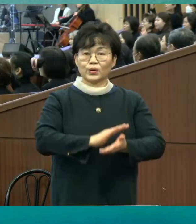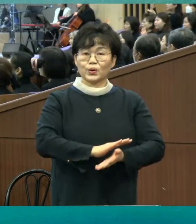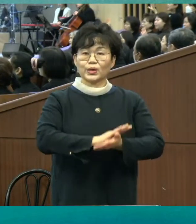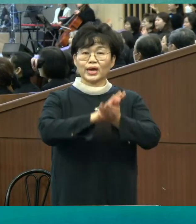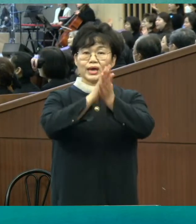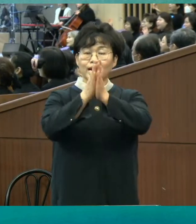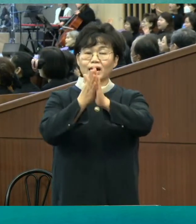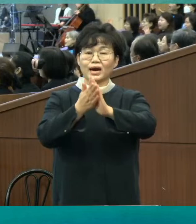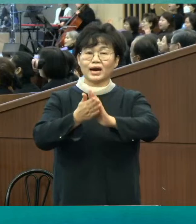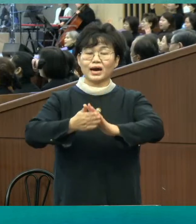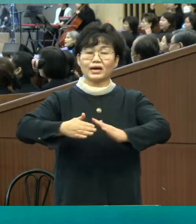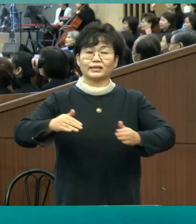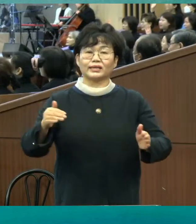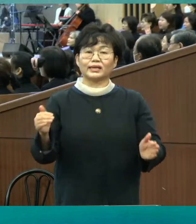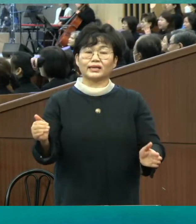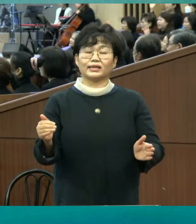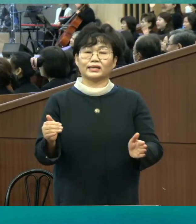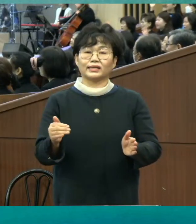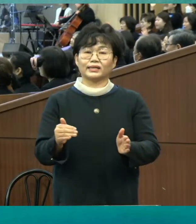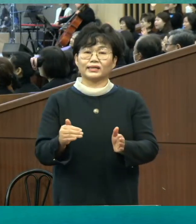새롭게 하네